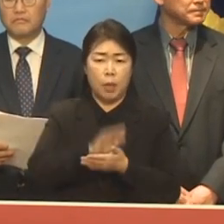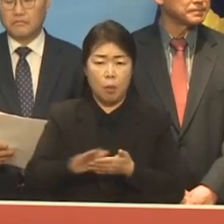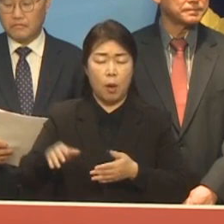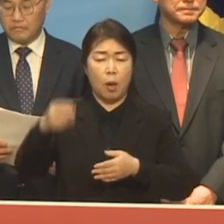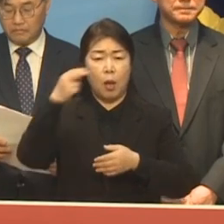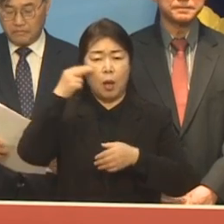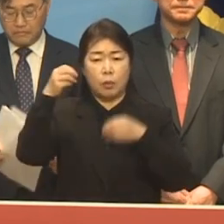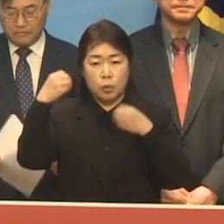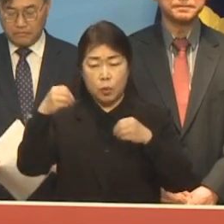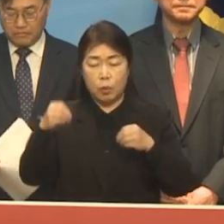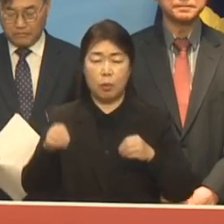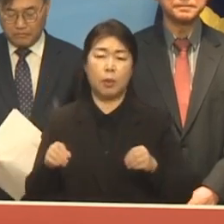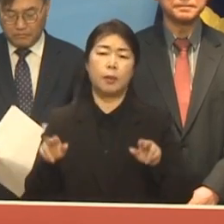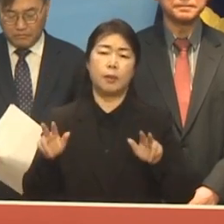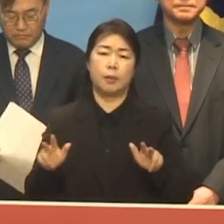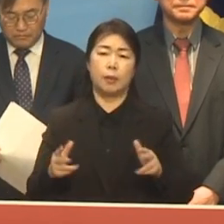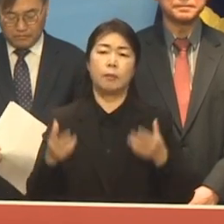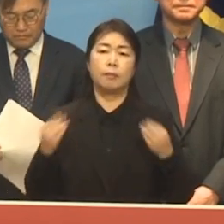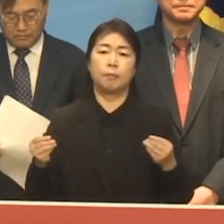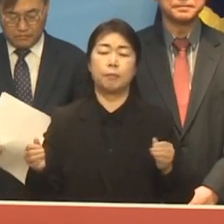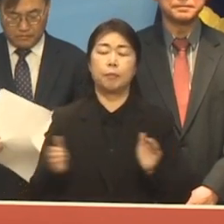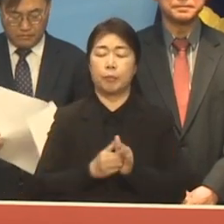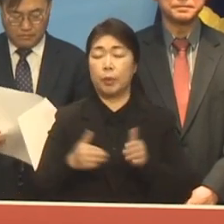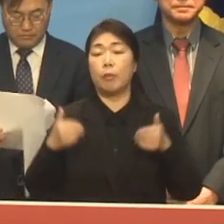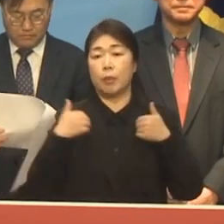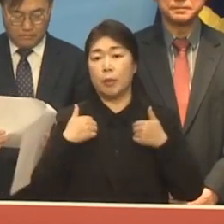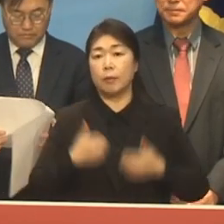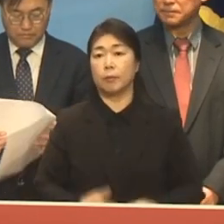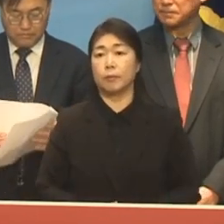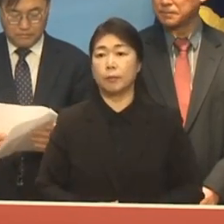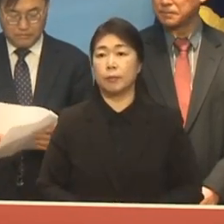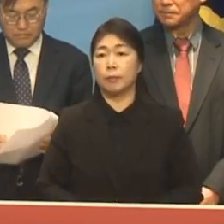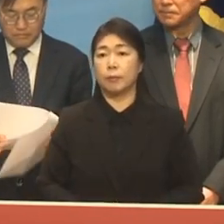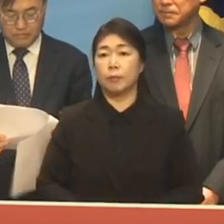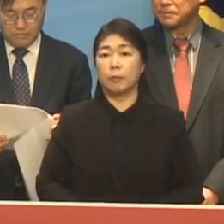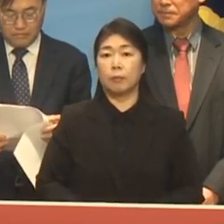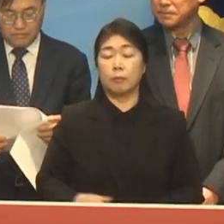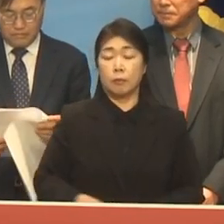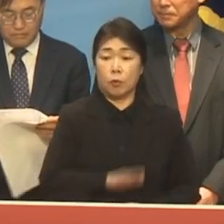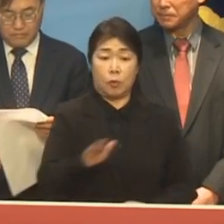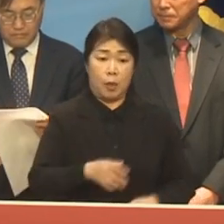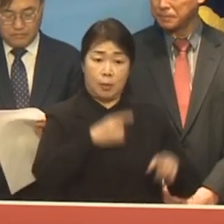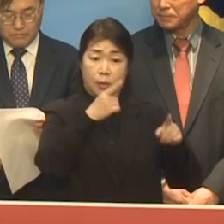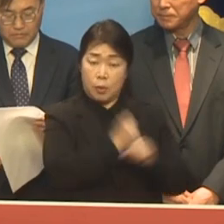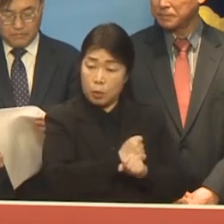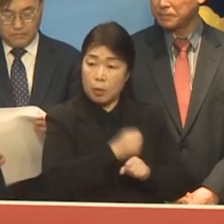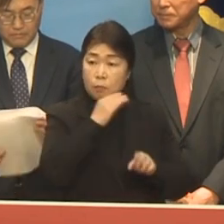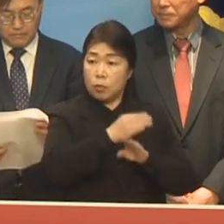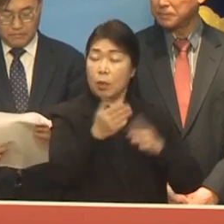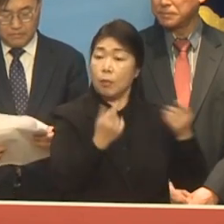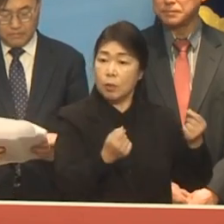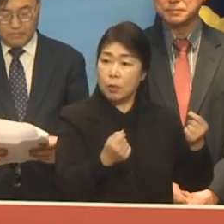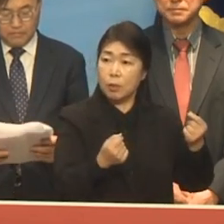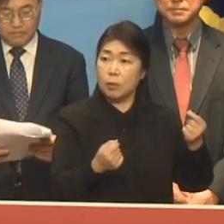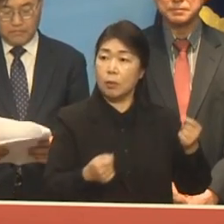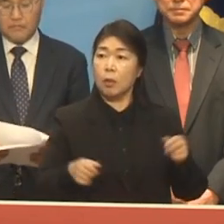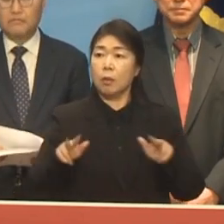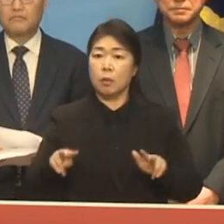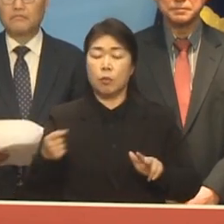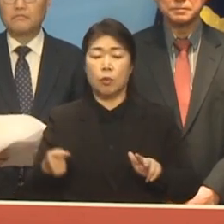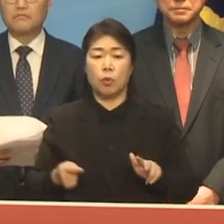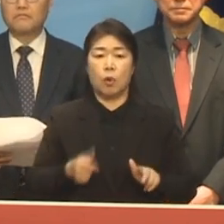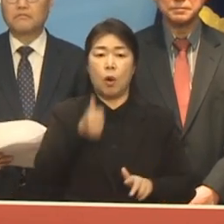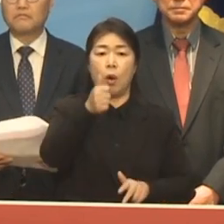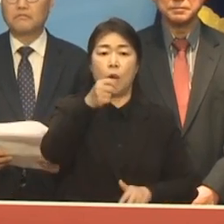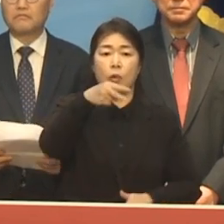쇼도 멈춰야 할 것입니다. 우리의 적대국이 북한이라는 것과 지금도